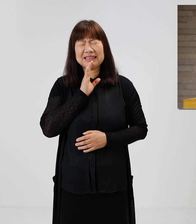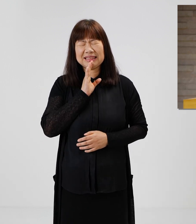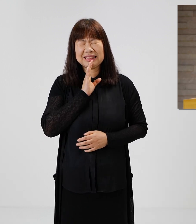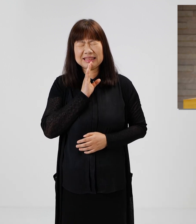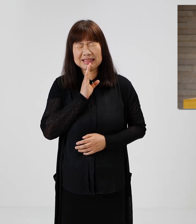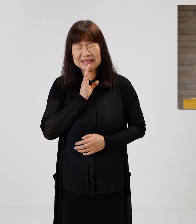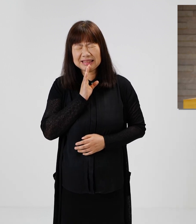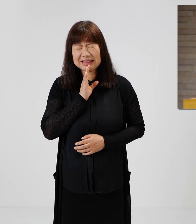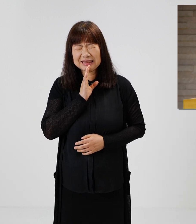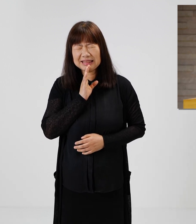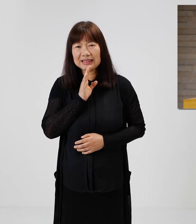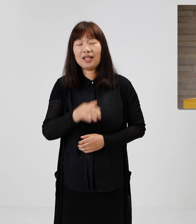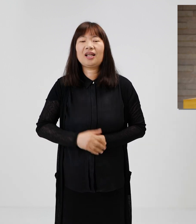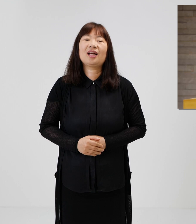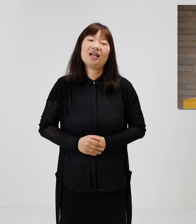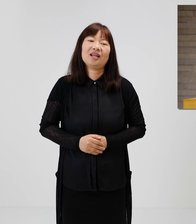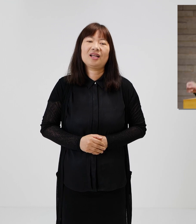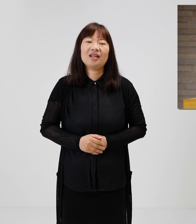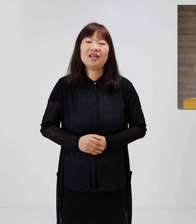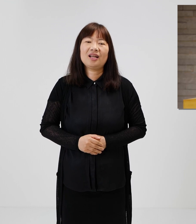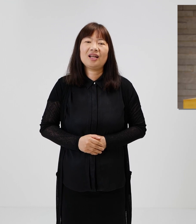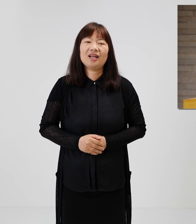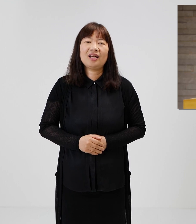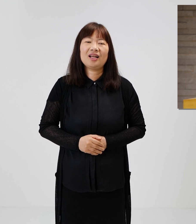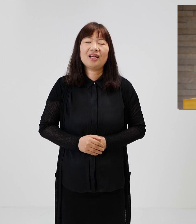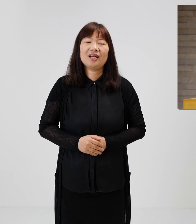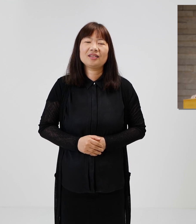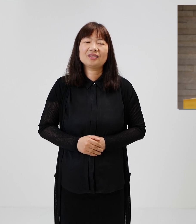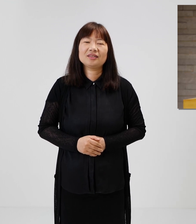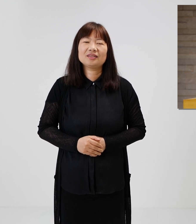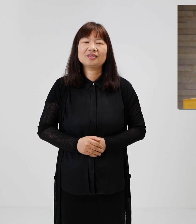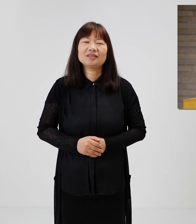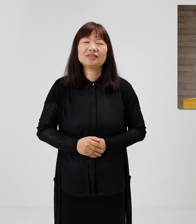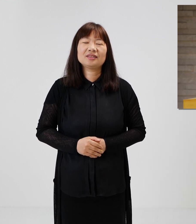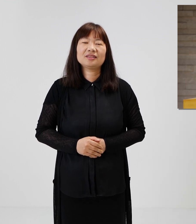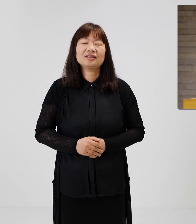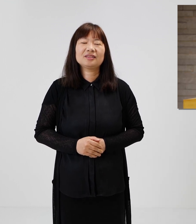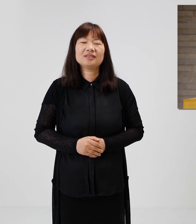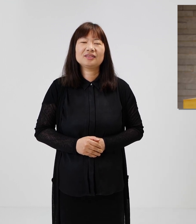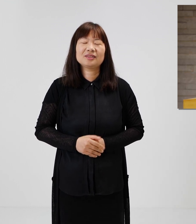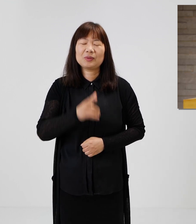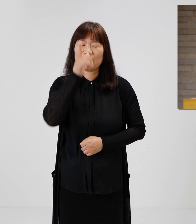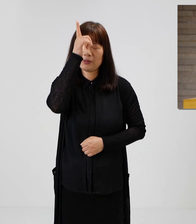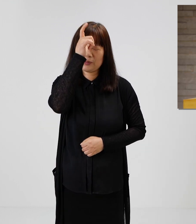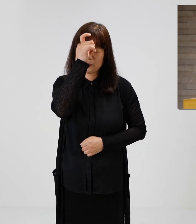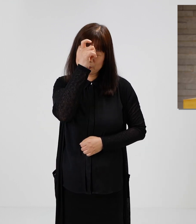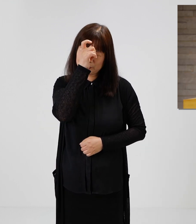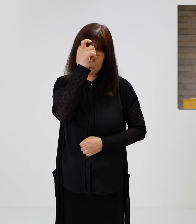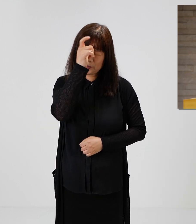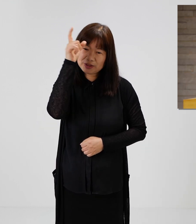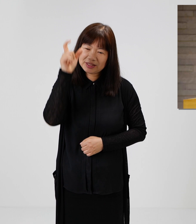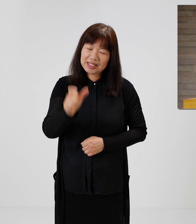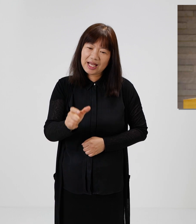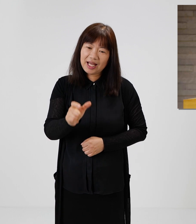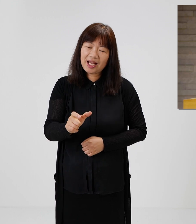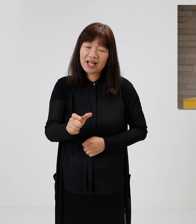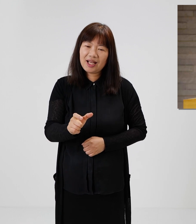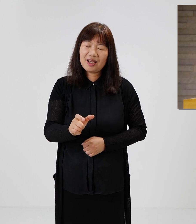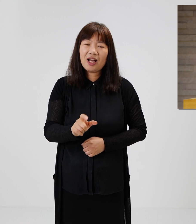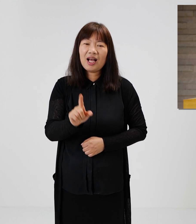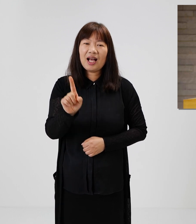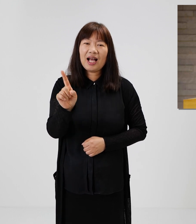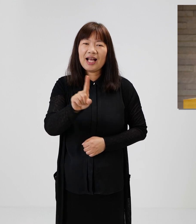너무 질긴 존재라 뭐 하나 굵게 배우는데 대충 한 20년 걸리고 그래요.